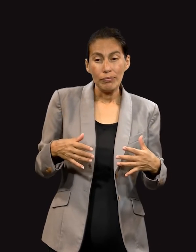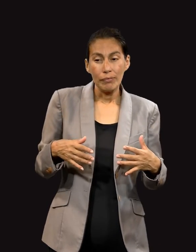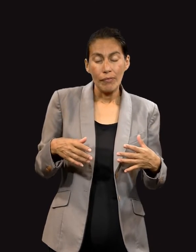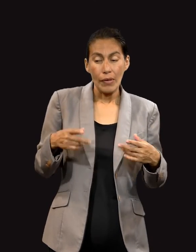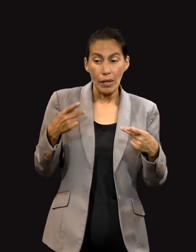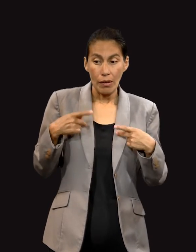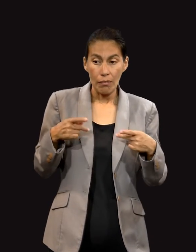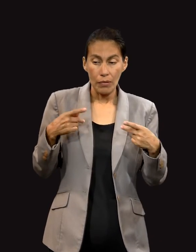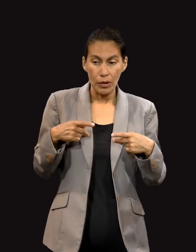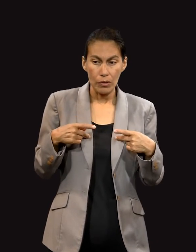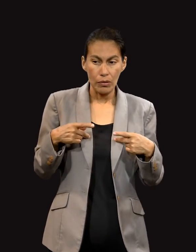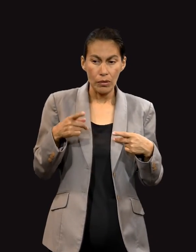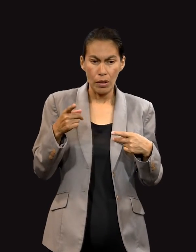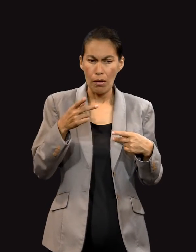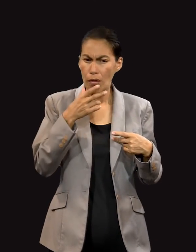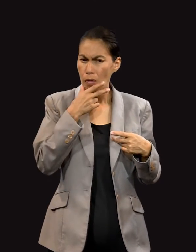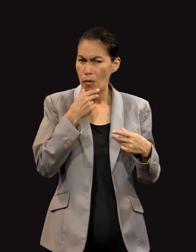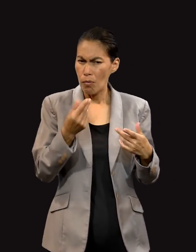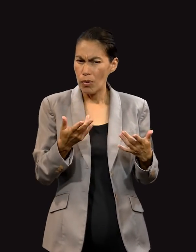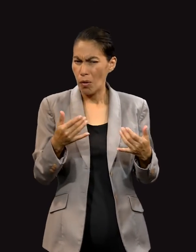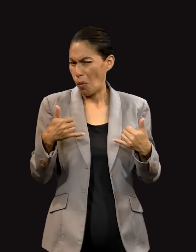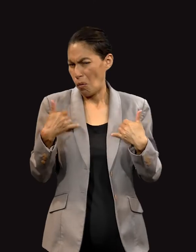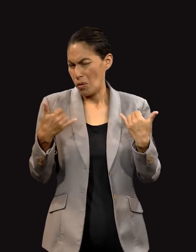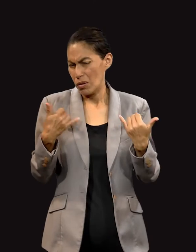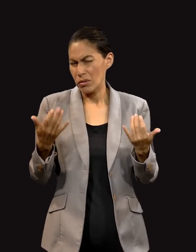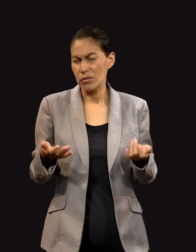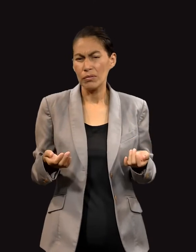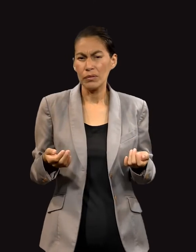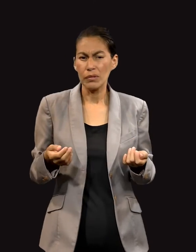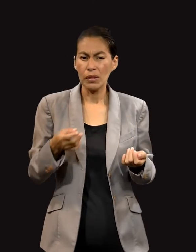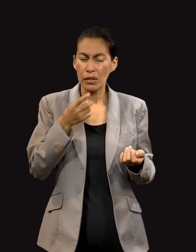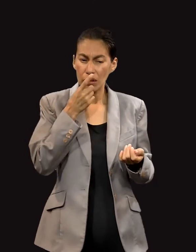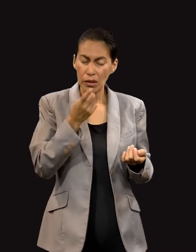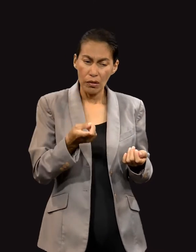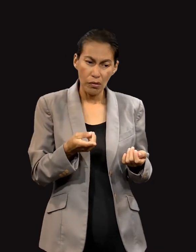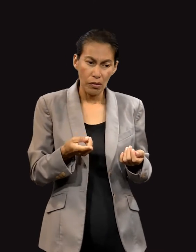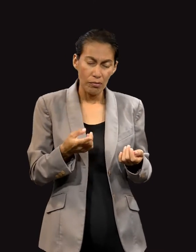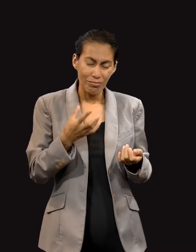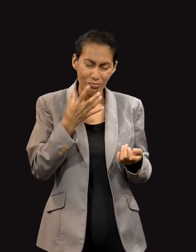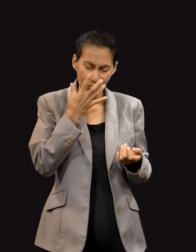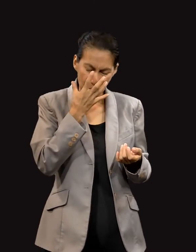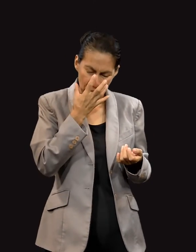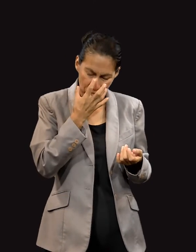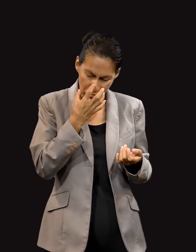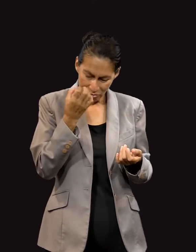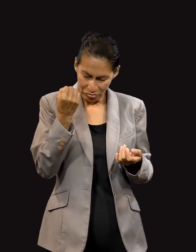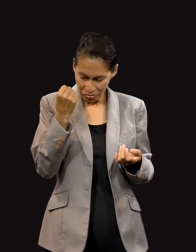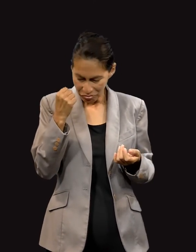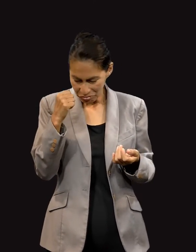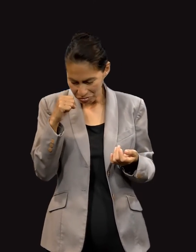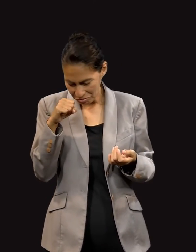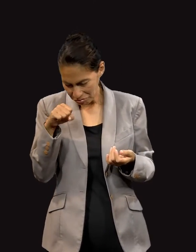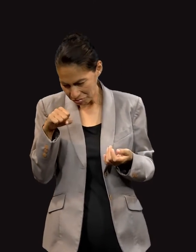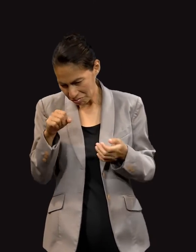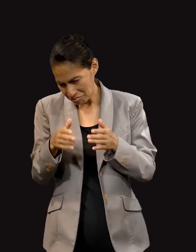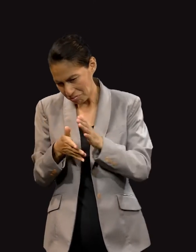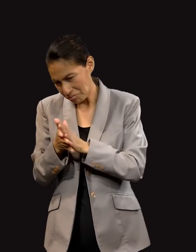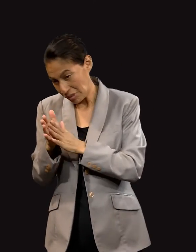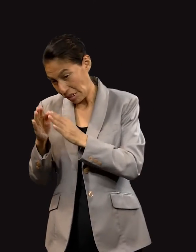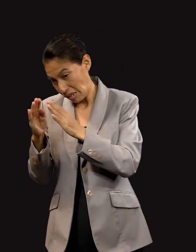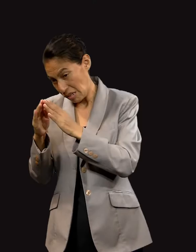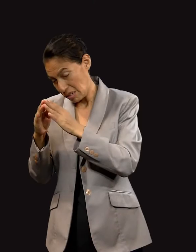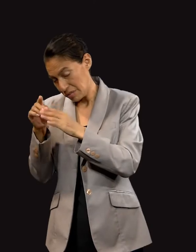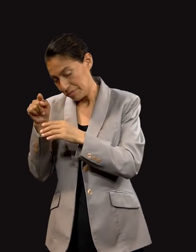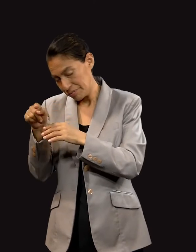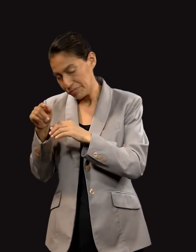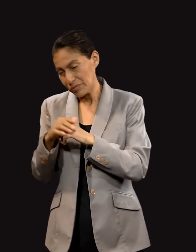Y entonces la persona, un señor o un muchacho se fue muy triste a su casa, pues con la noticia,